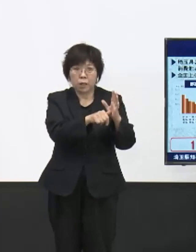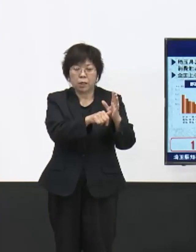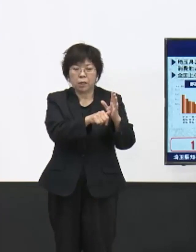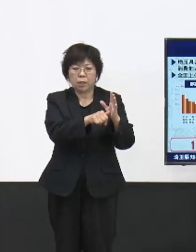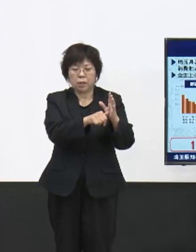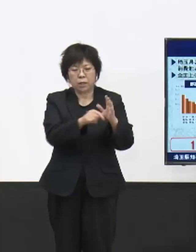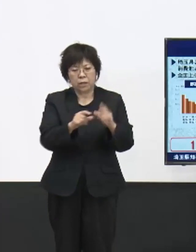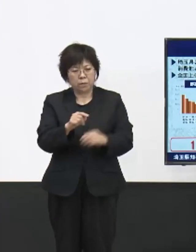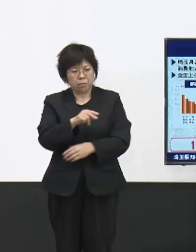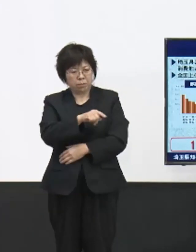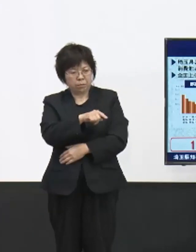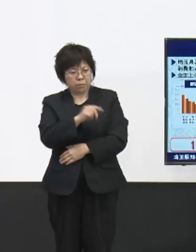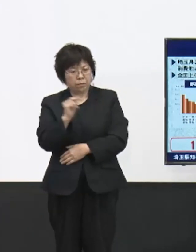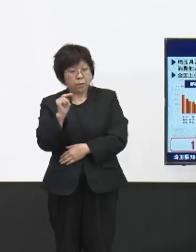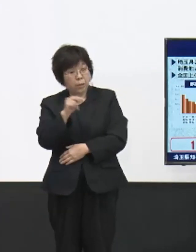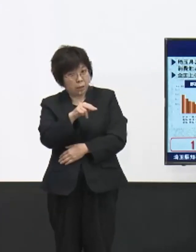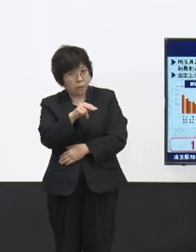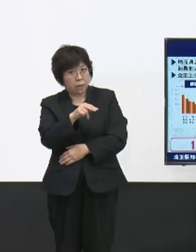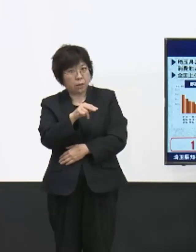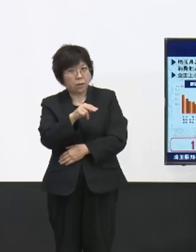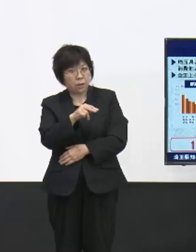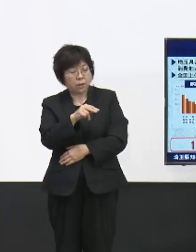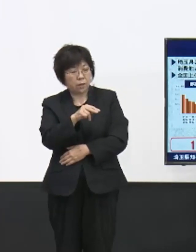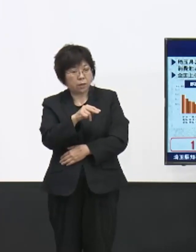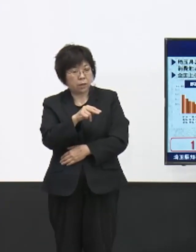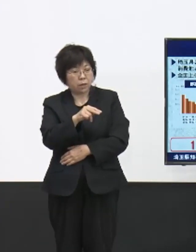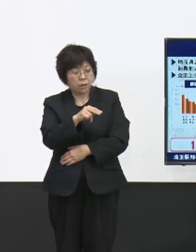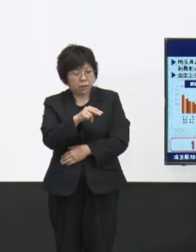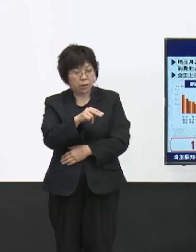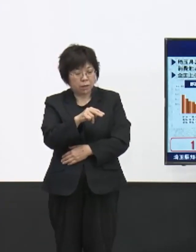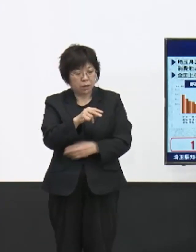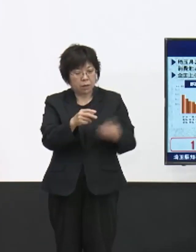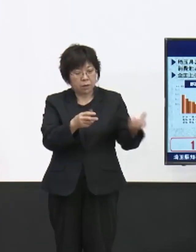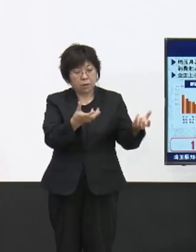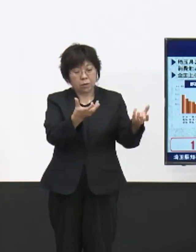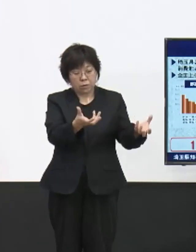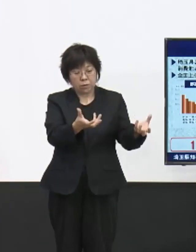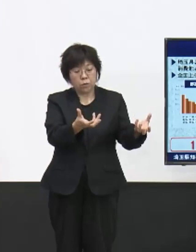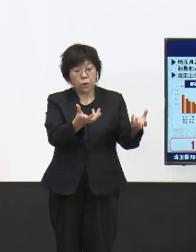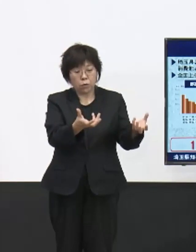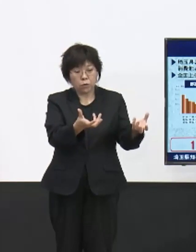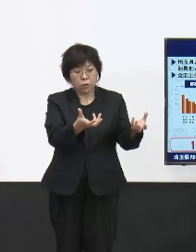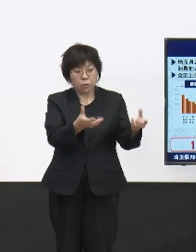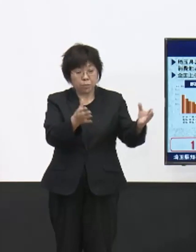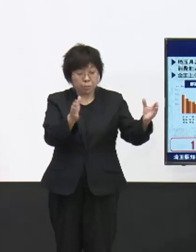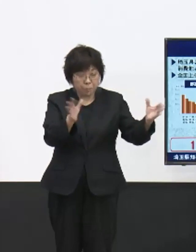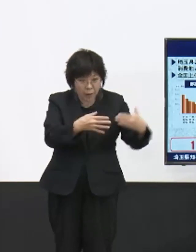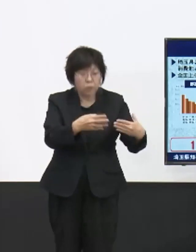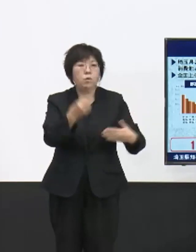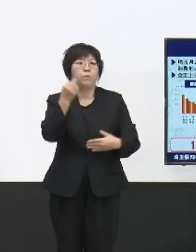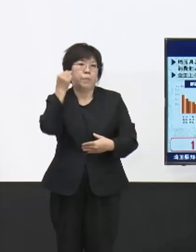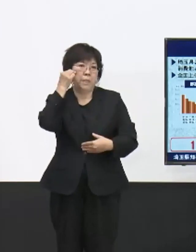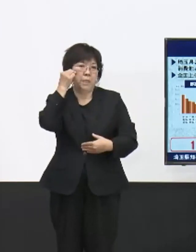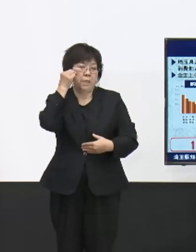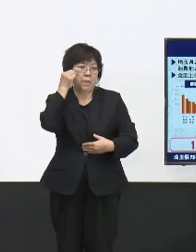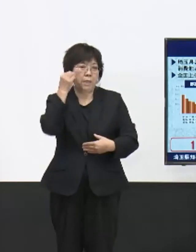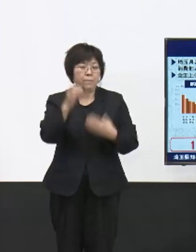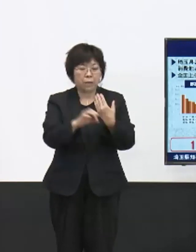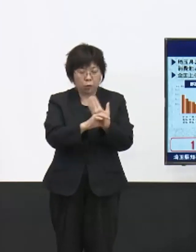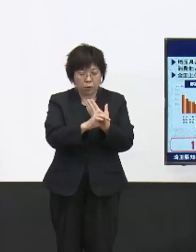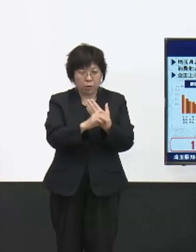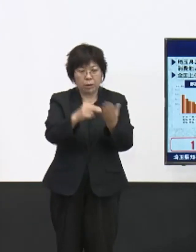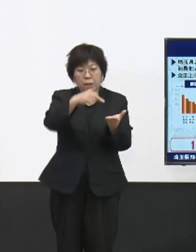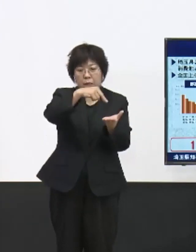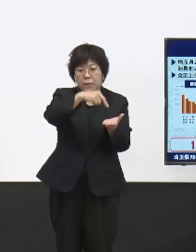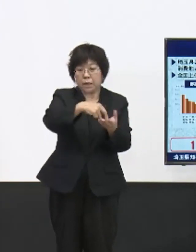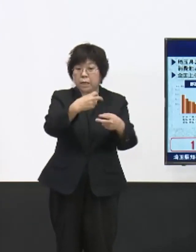れどこまで行っても右から左まで全部飲み込めちゃいますから、そうするとその政策の論点、先ほど